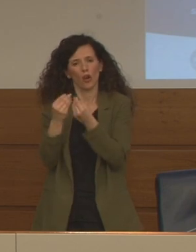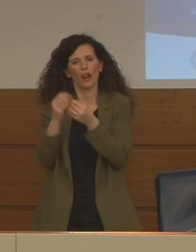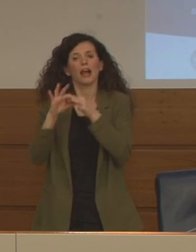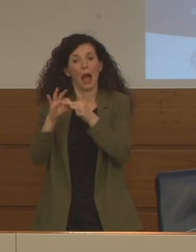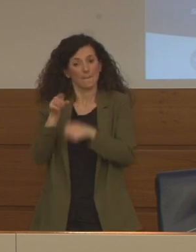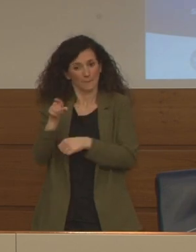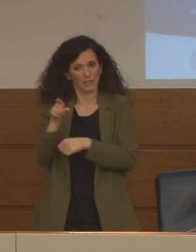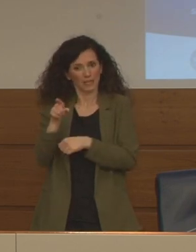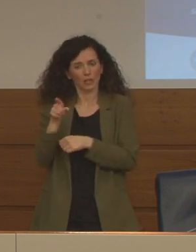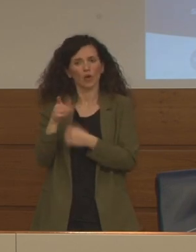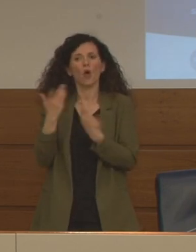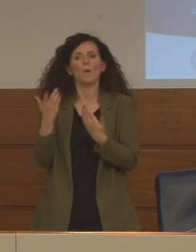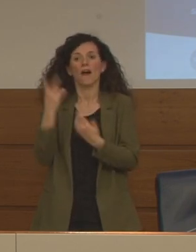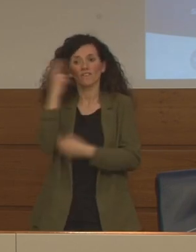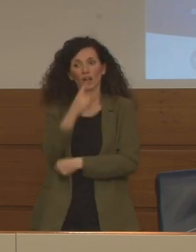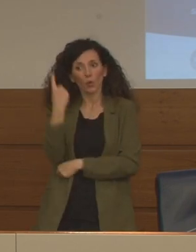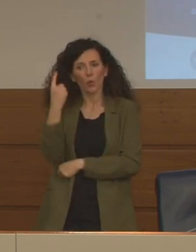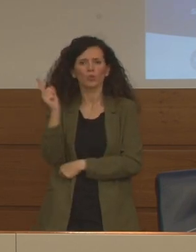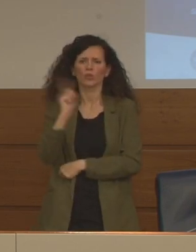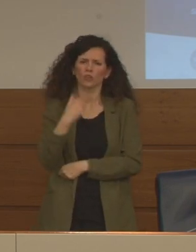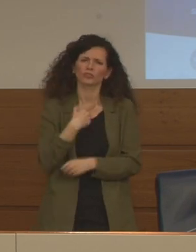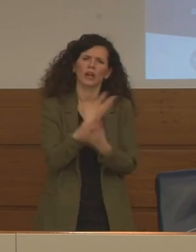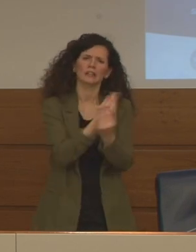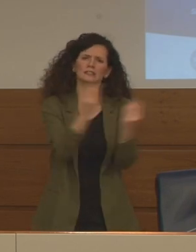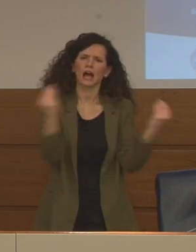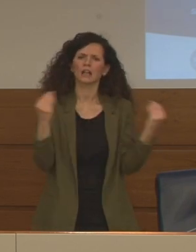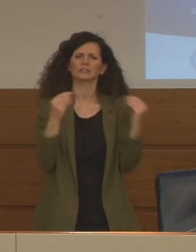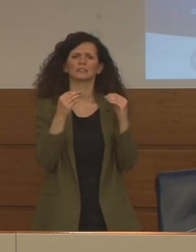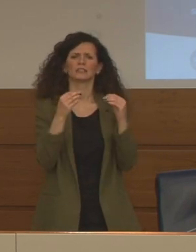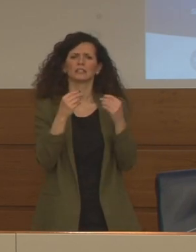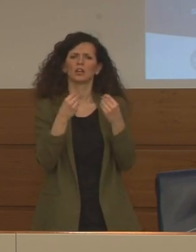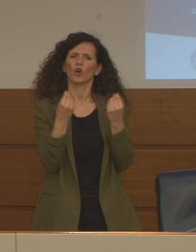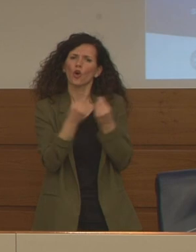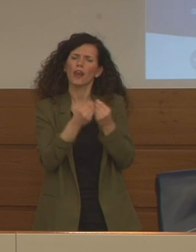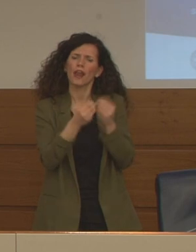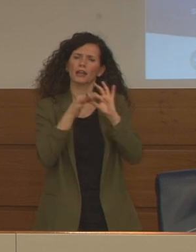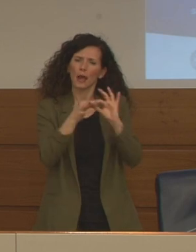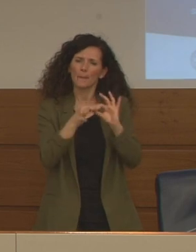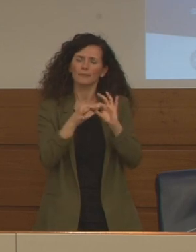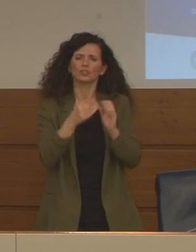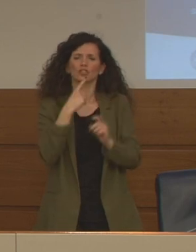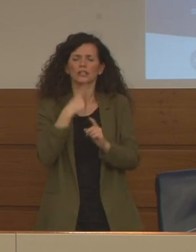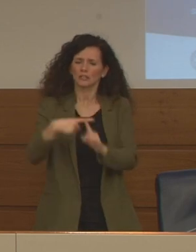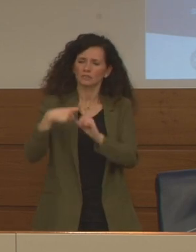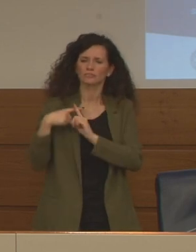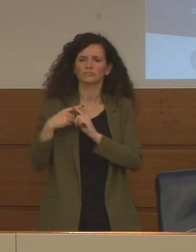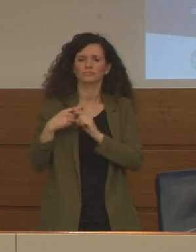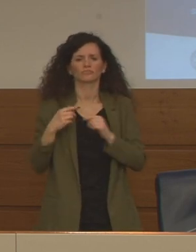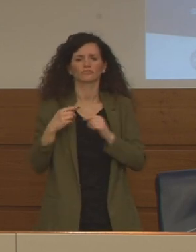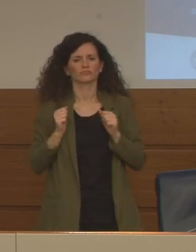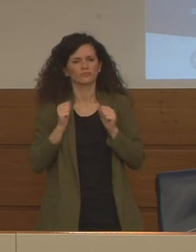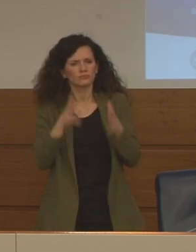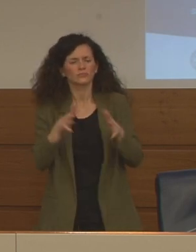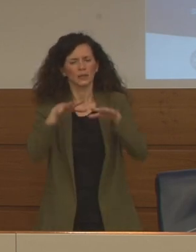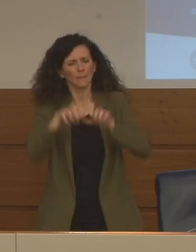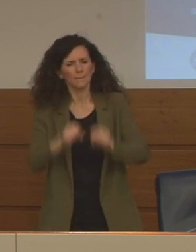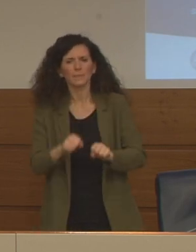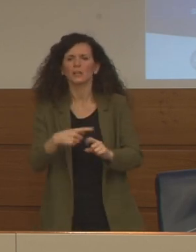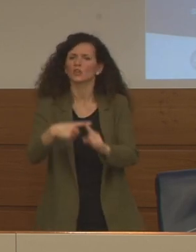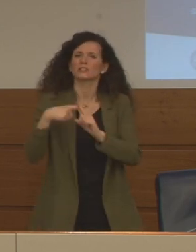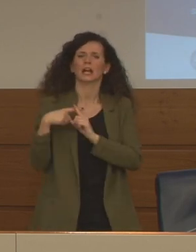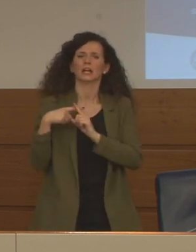collega amico ma sono i colleghi che si stanno sacrificando il personale sanitario volontario e tutte queste persone che si stanno sacrificando